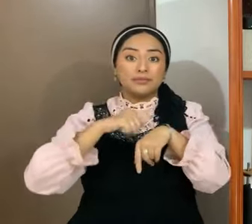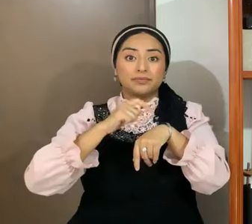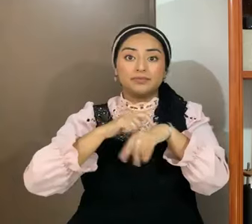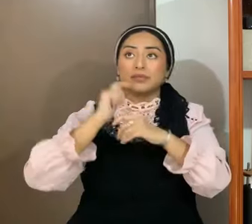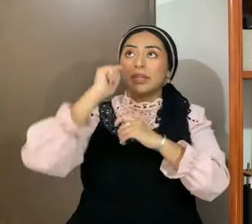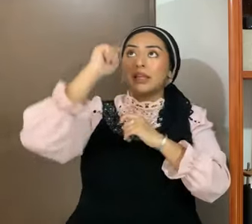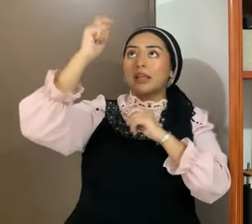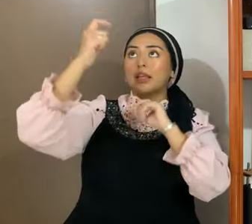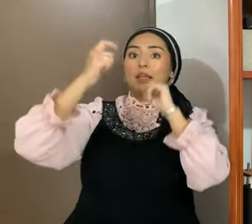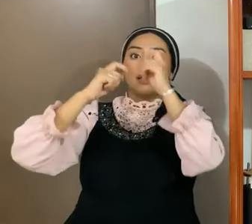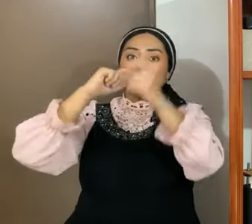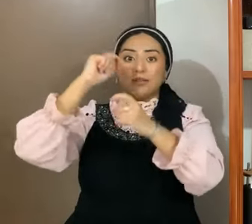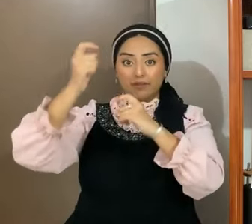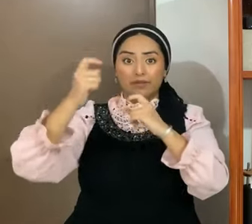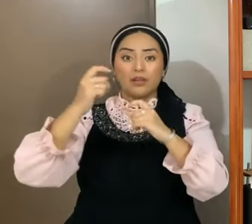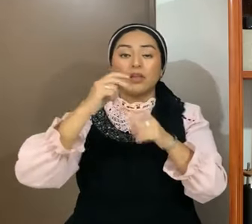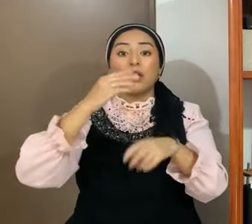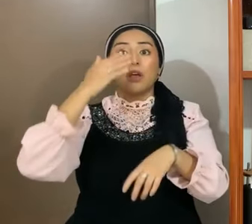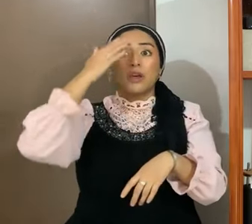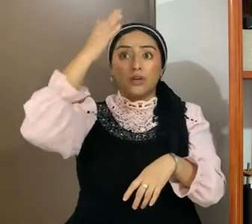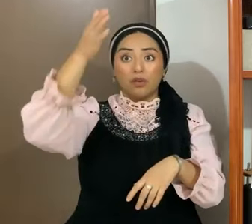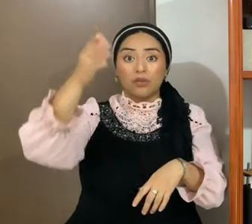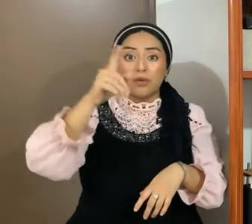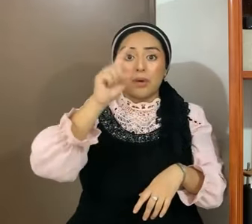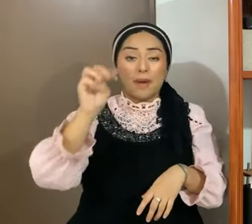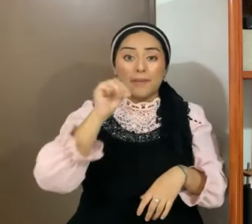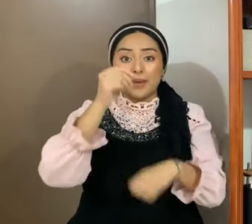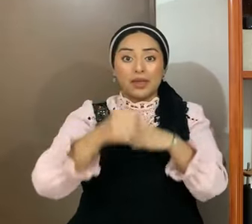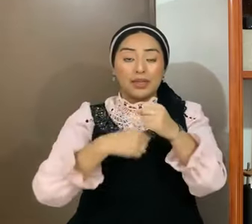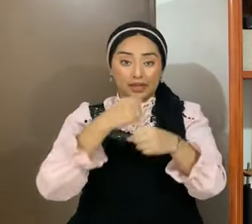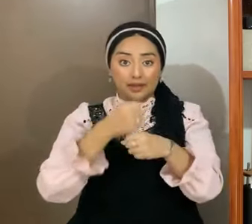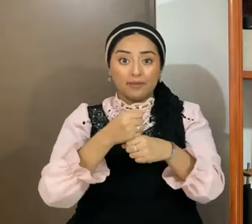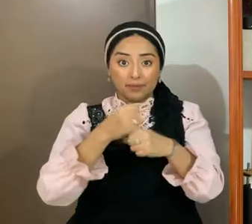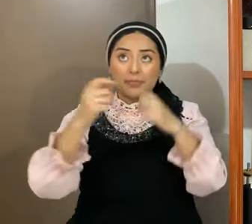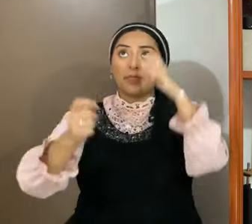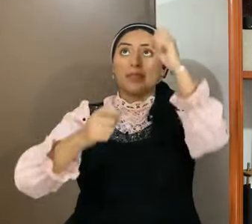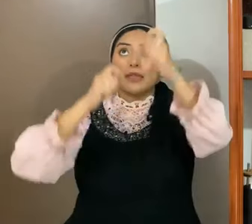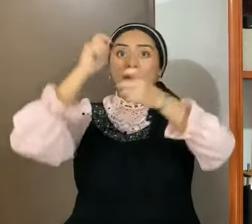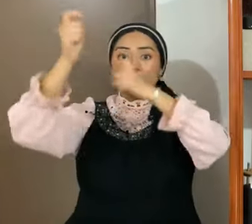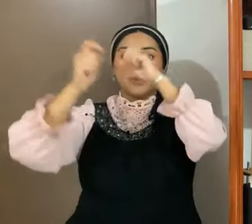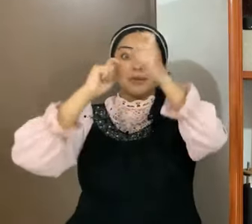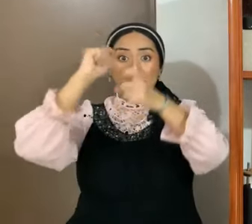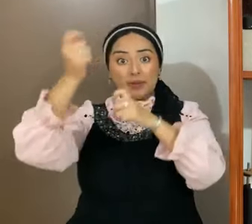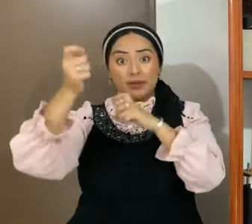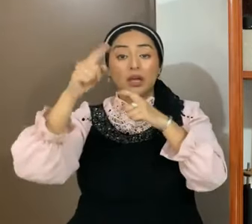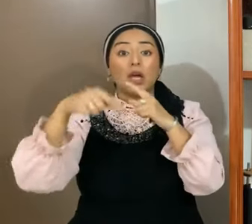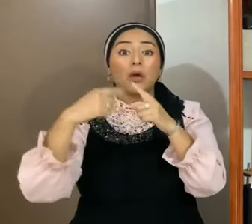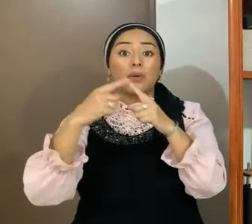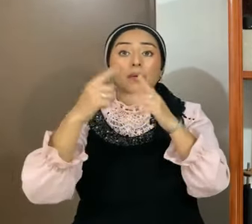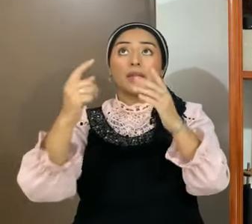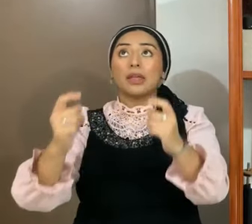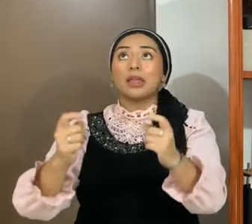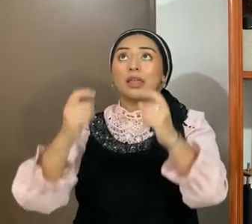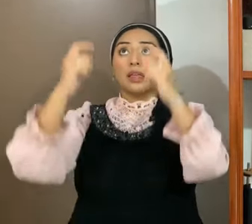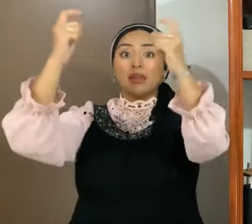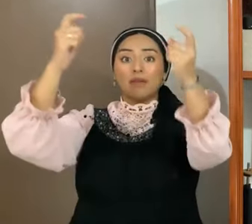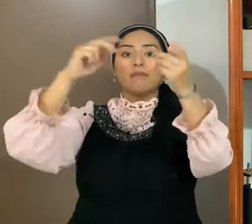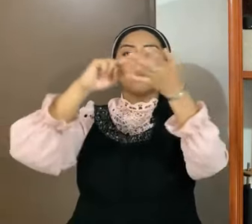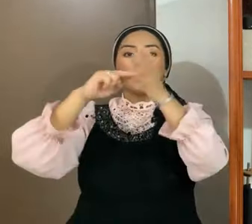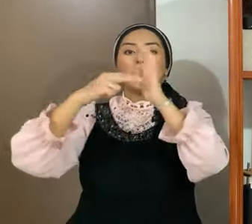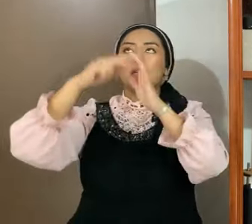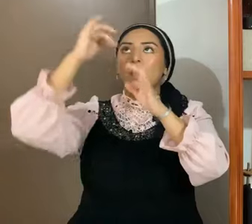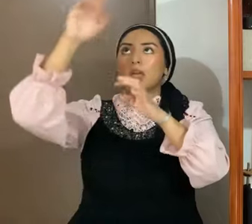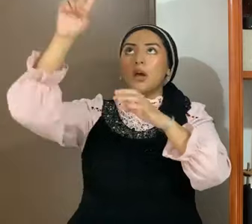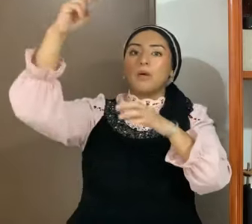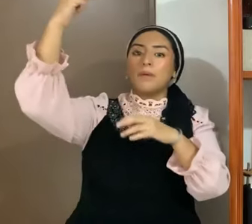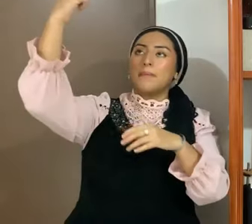del Mishkan y los que ofrecerán en el tiempo del templo en el milenio, pues al ofrecer un sacrificio se bendicen